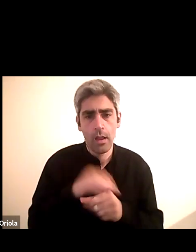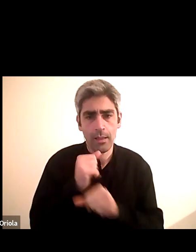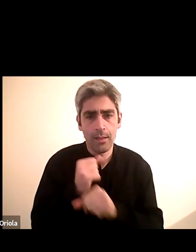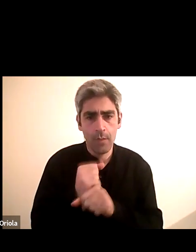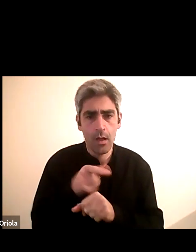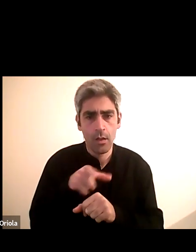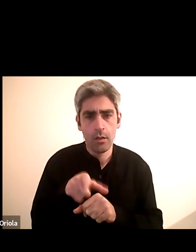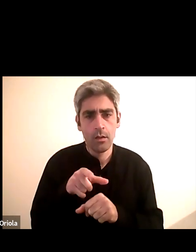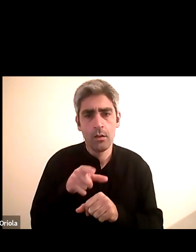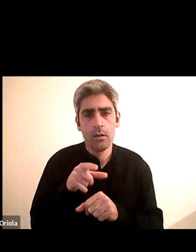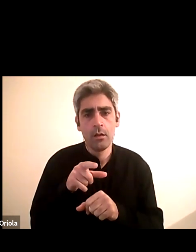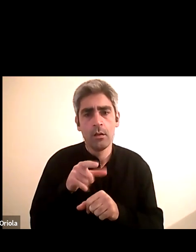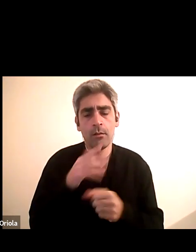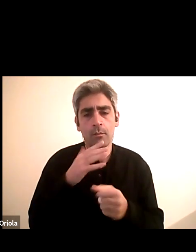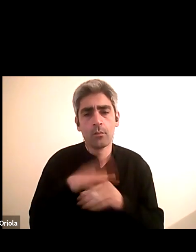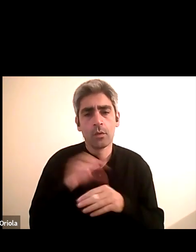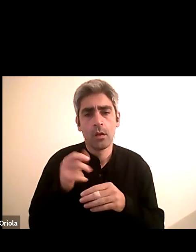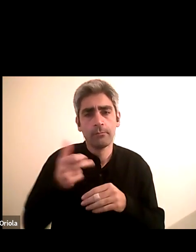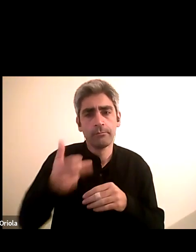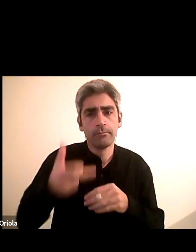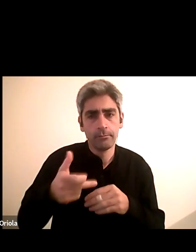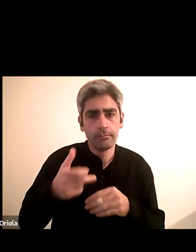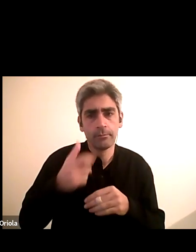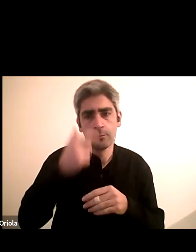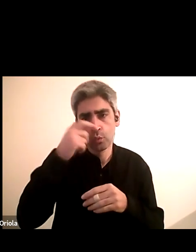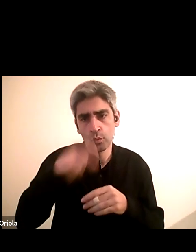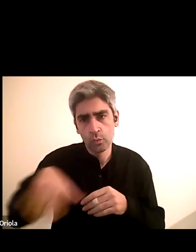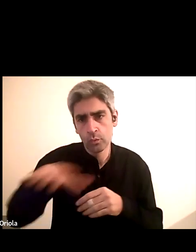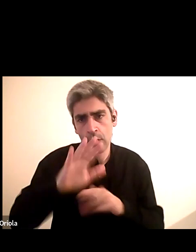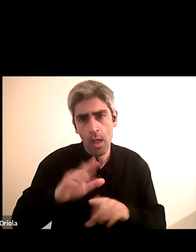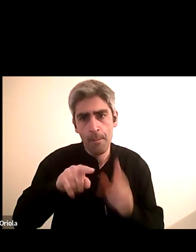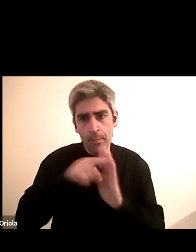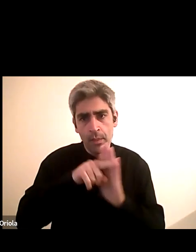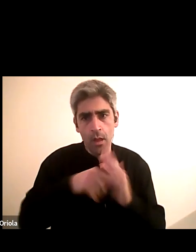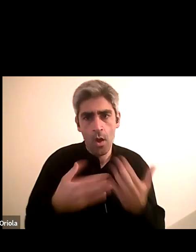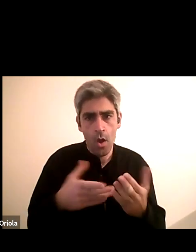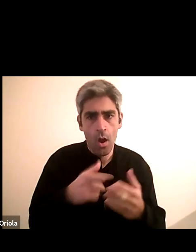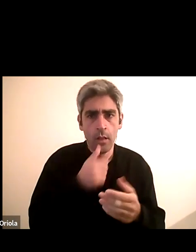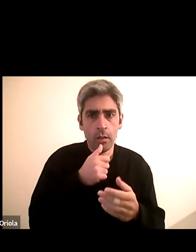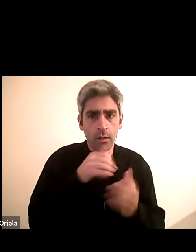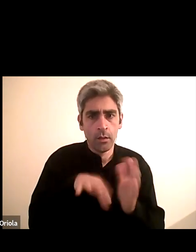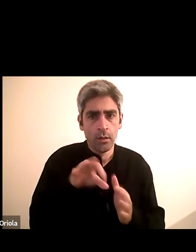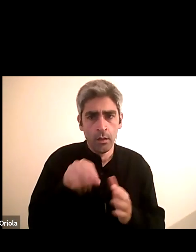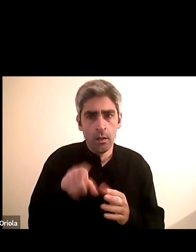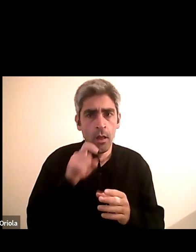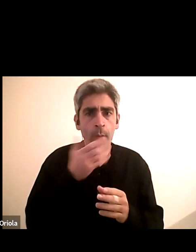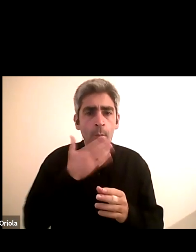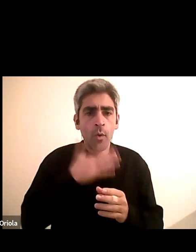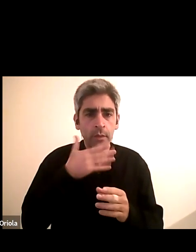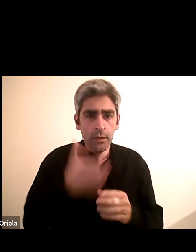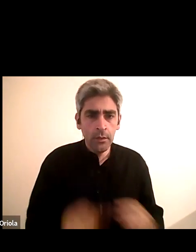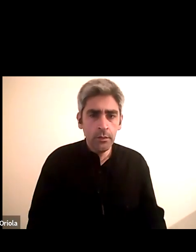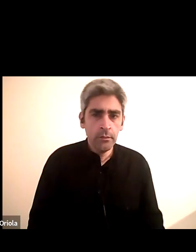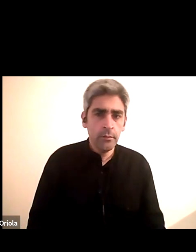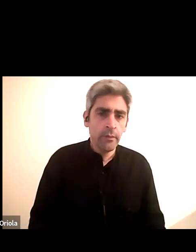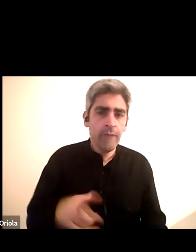força da permanência, da perenidade destas medidas que estão agora a ser tomadas de forma provisória.